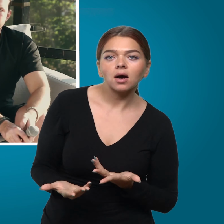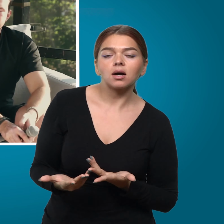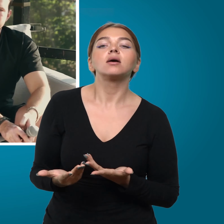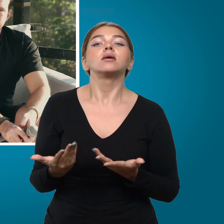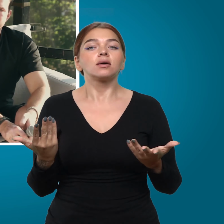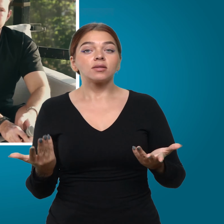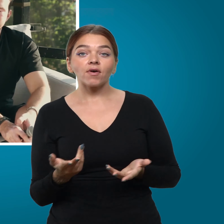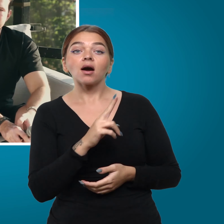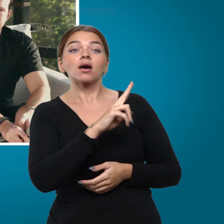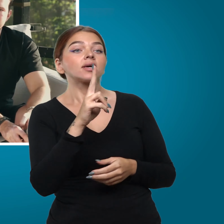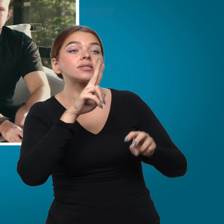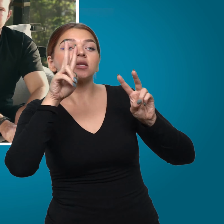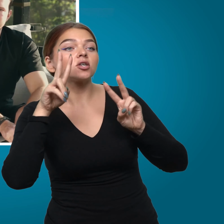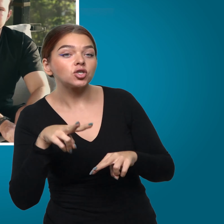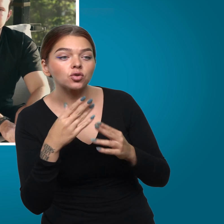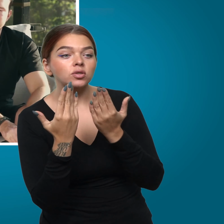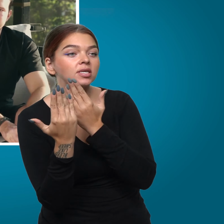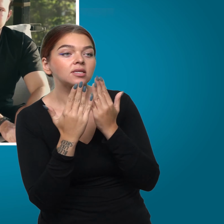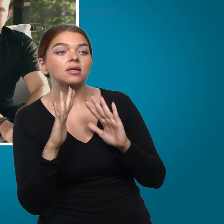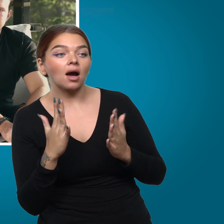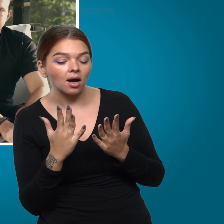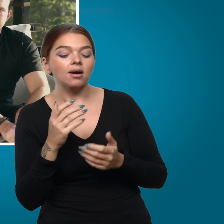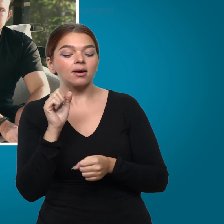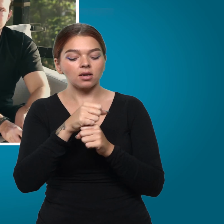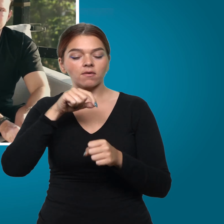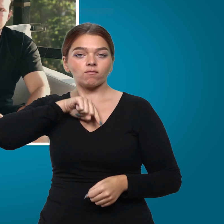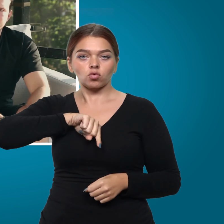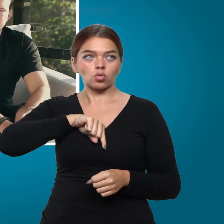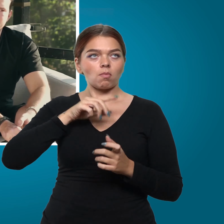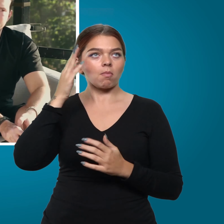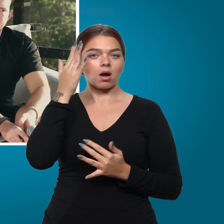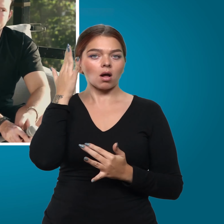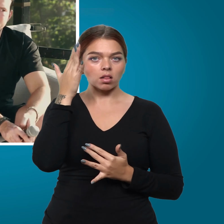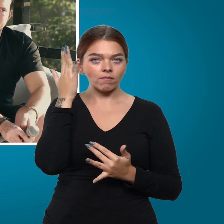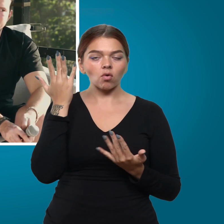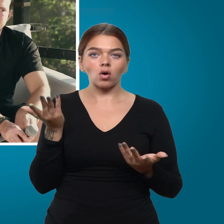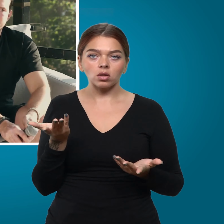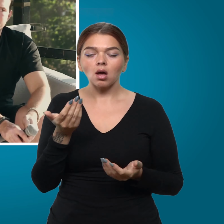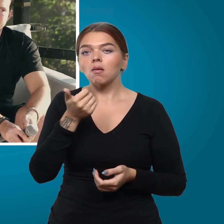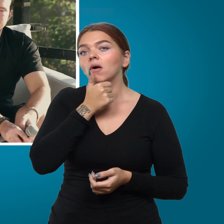kažkas mirtinai nori fantastikos, kažkam tik tai detektyvas. Tai